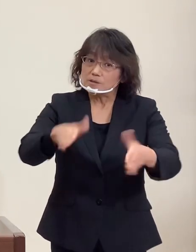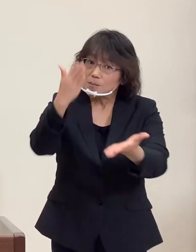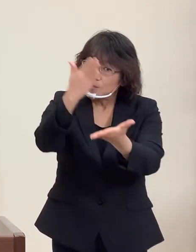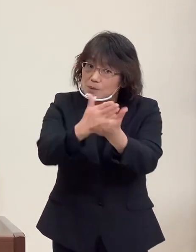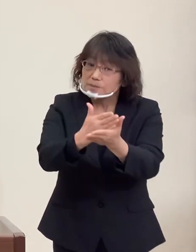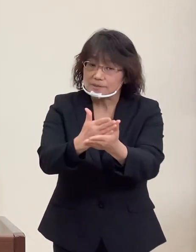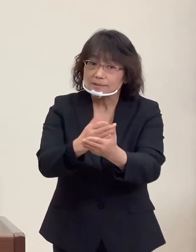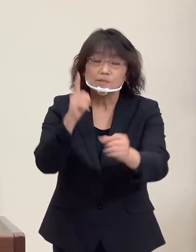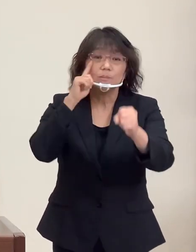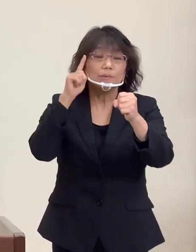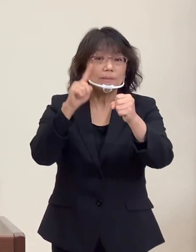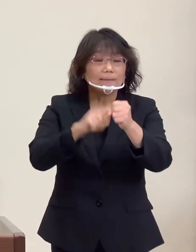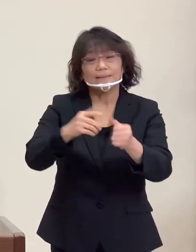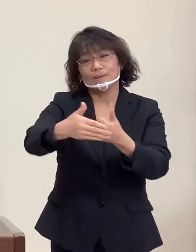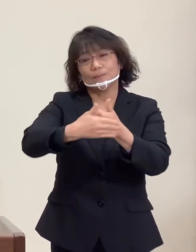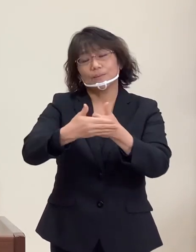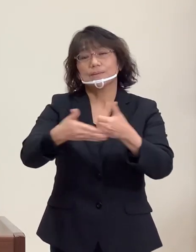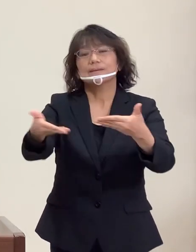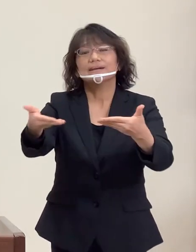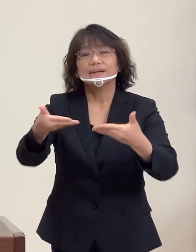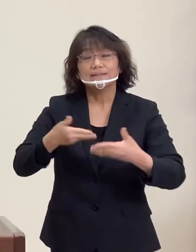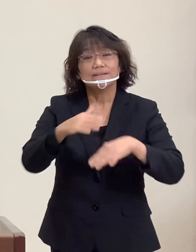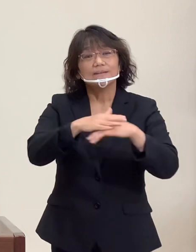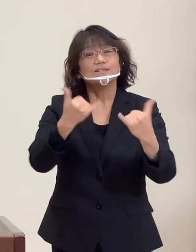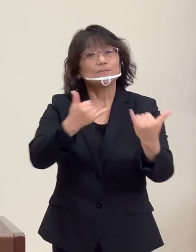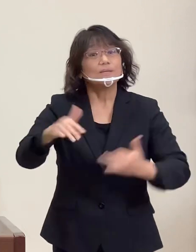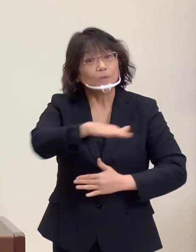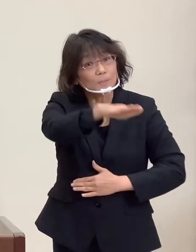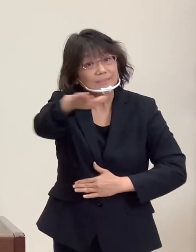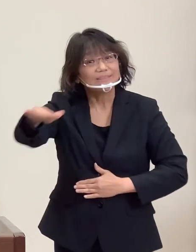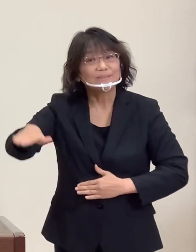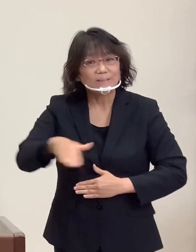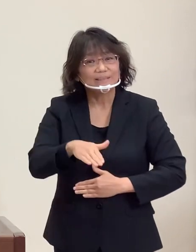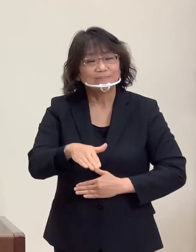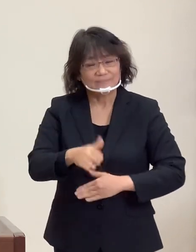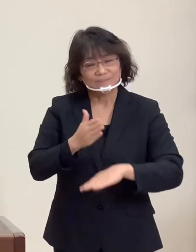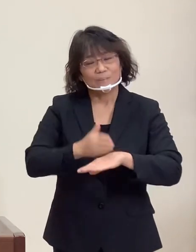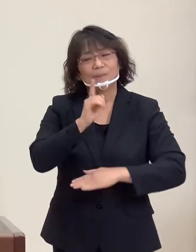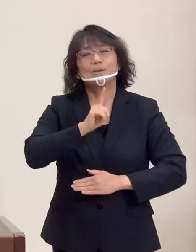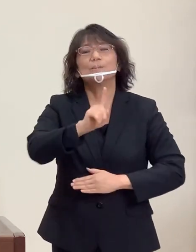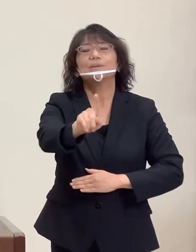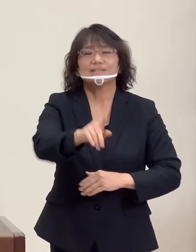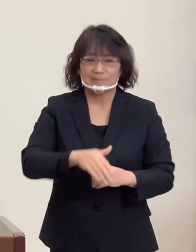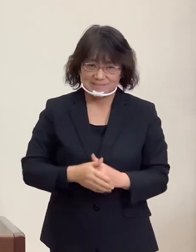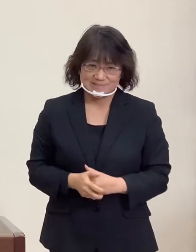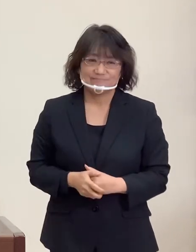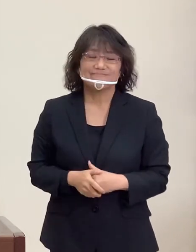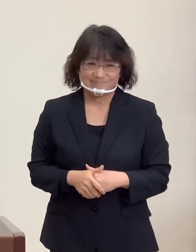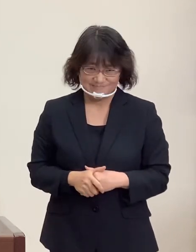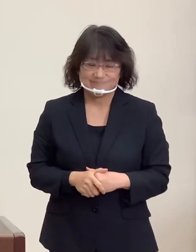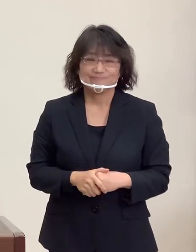ましてご協力をいただいております市民の皆様に重ねてお礼を申し上げます